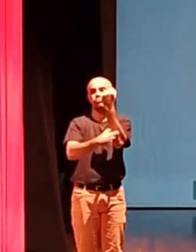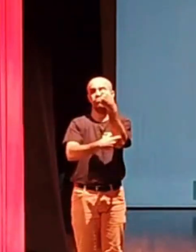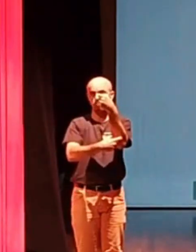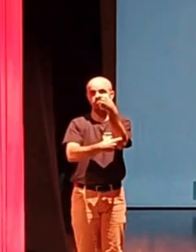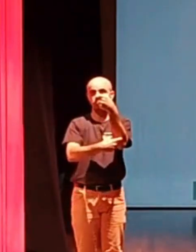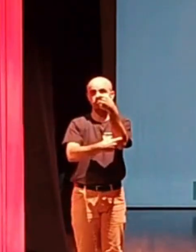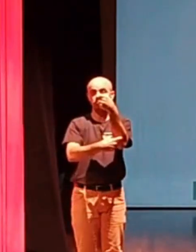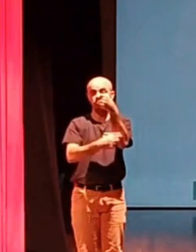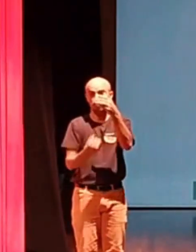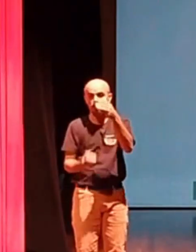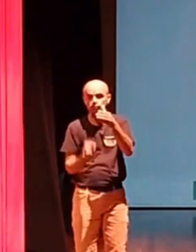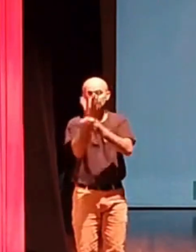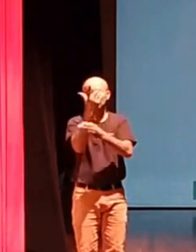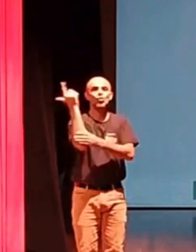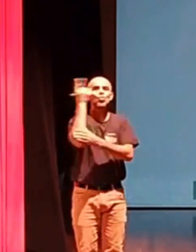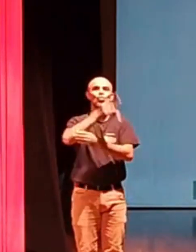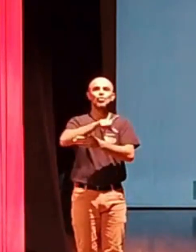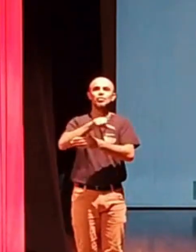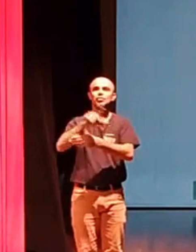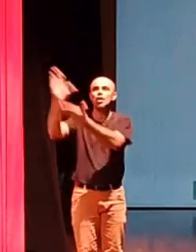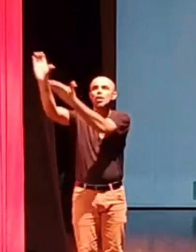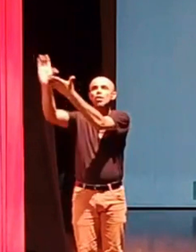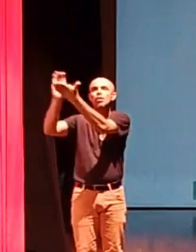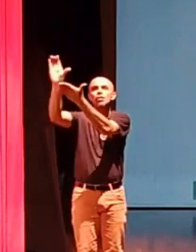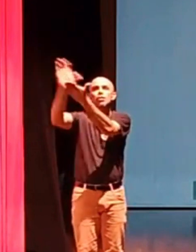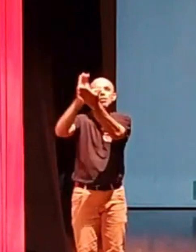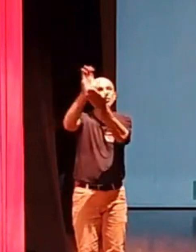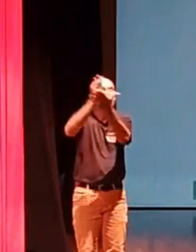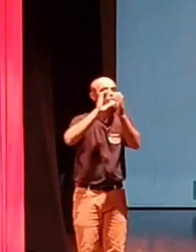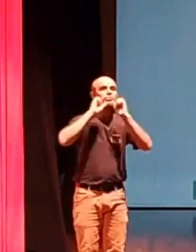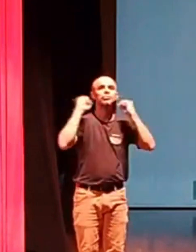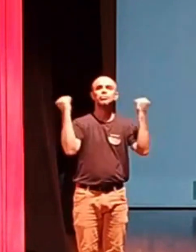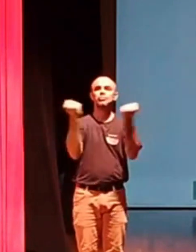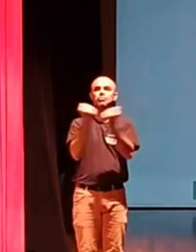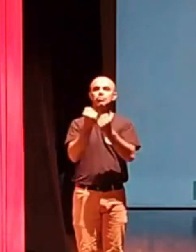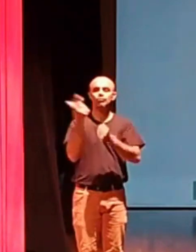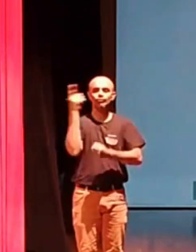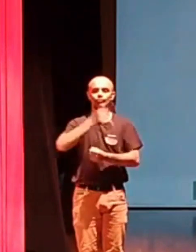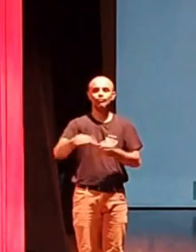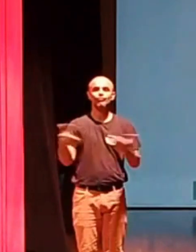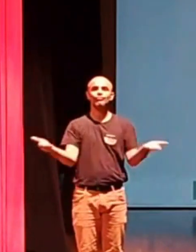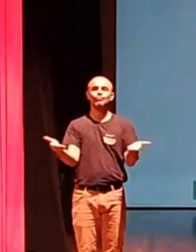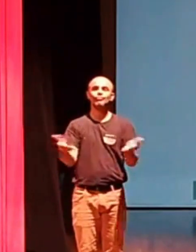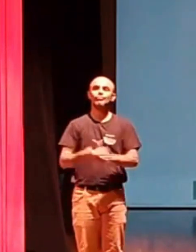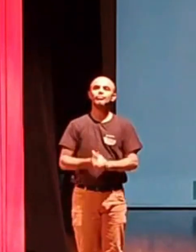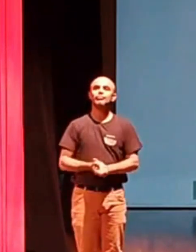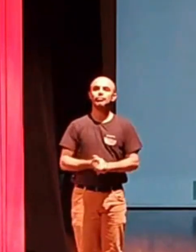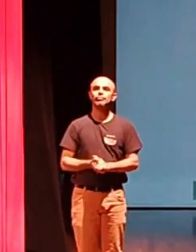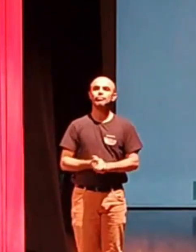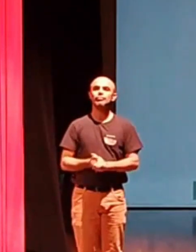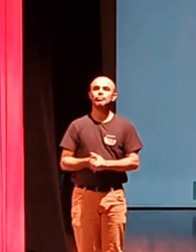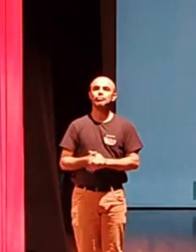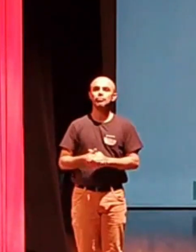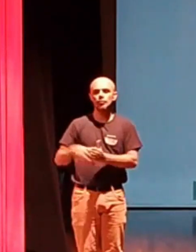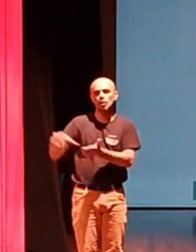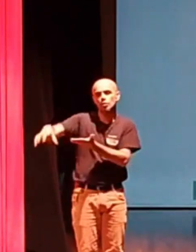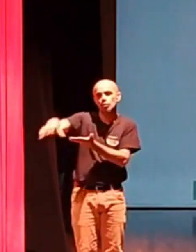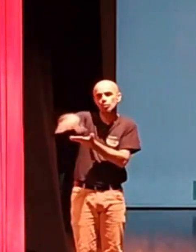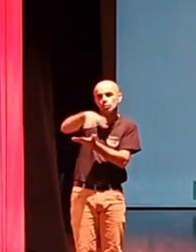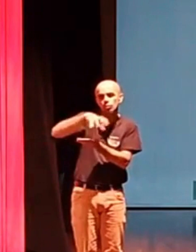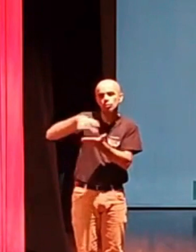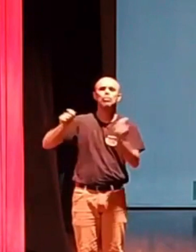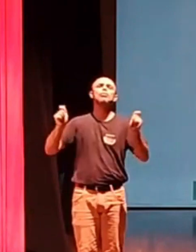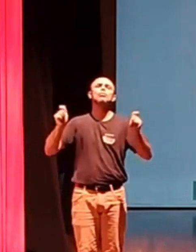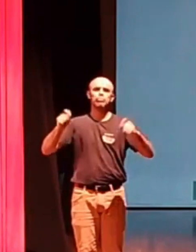nosso município, conseguimos recursos em meio para realizar esse importante seminário. Isso pode acontecer em demais setores do nosso